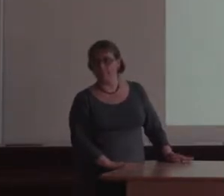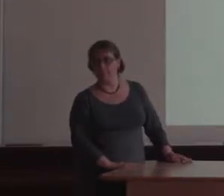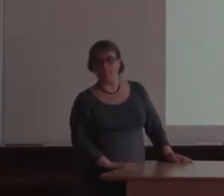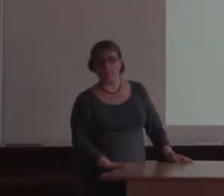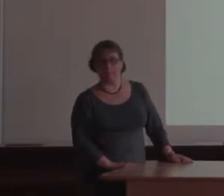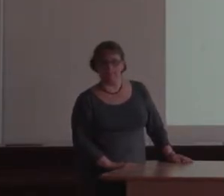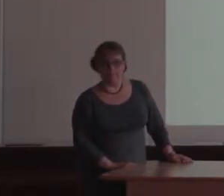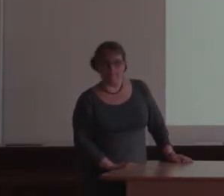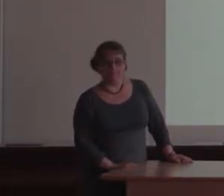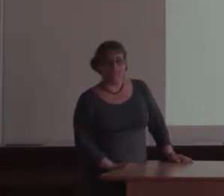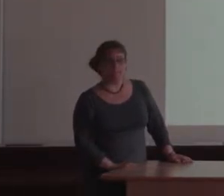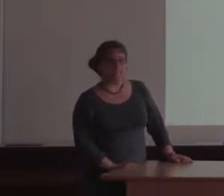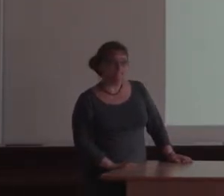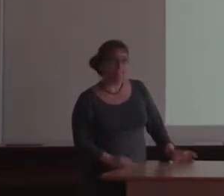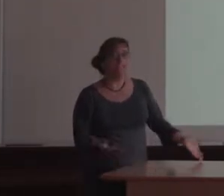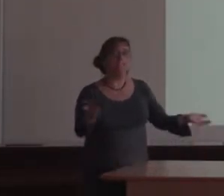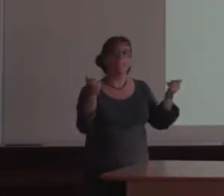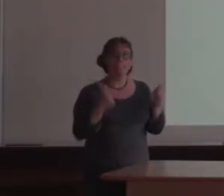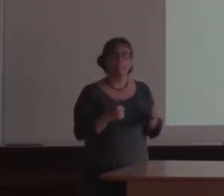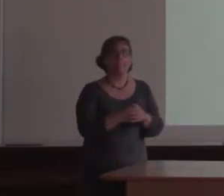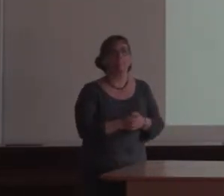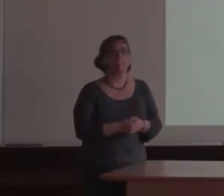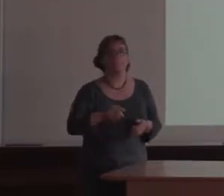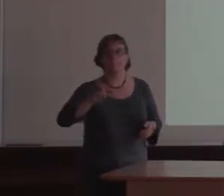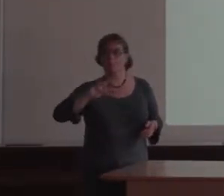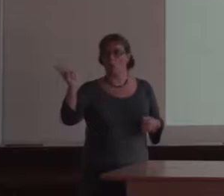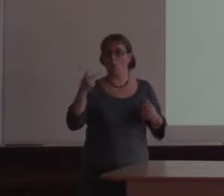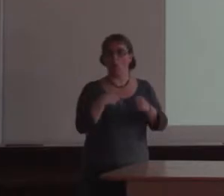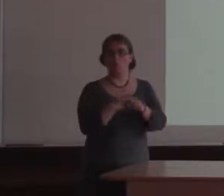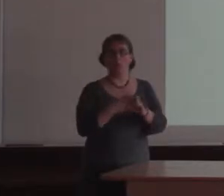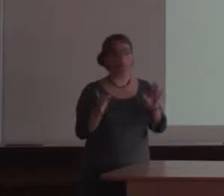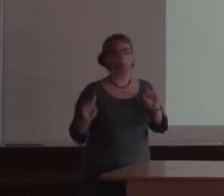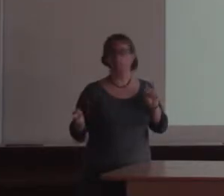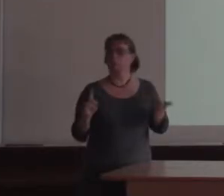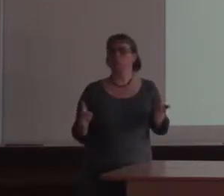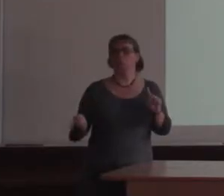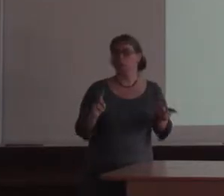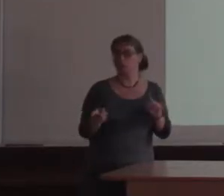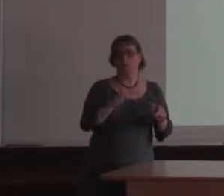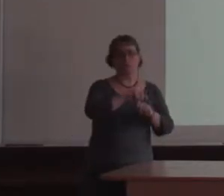Un autre outil qui est complémentaire, alors que vous utilisiez pytest ou NoseTest,